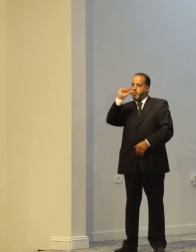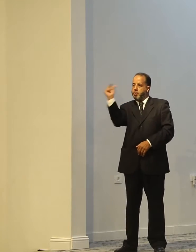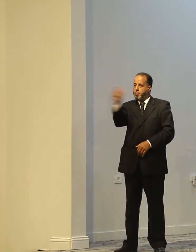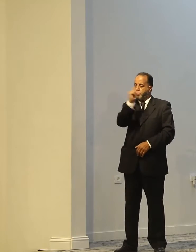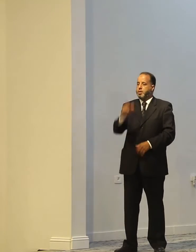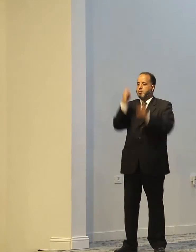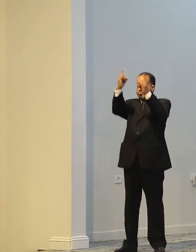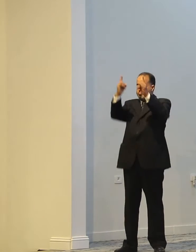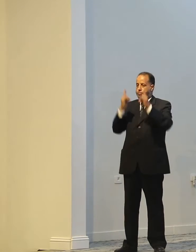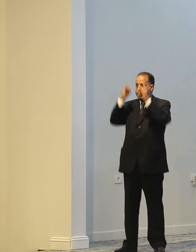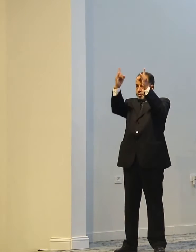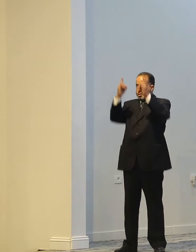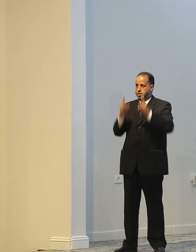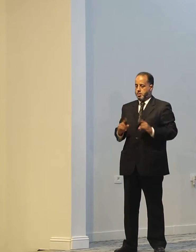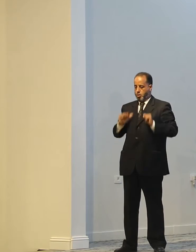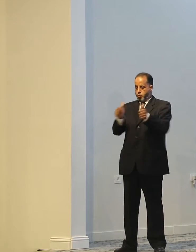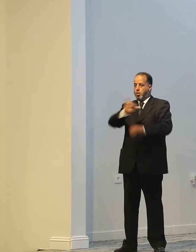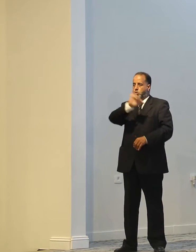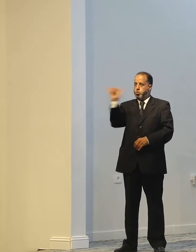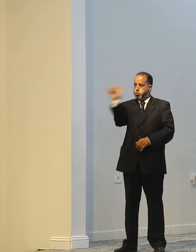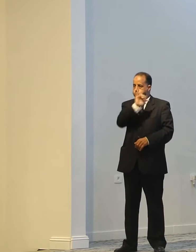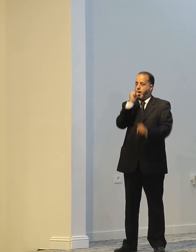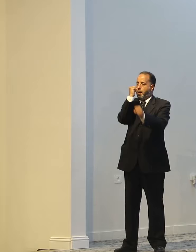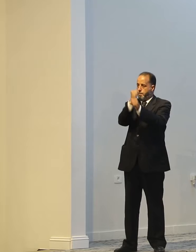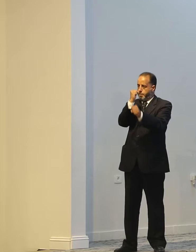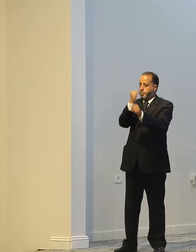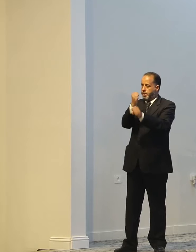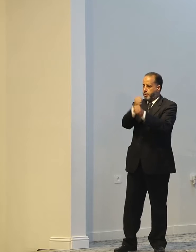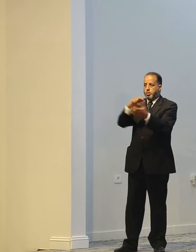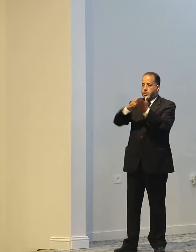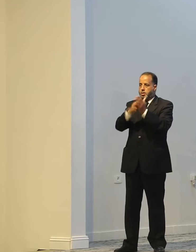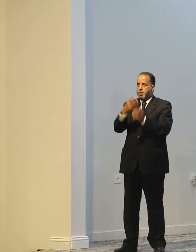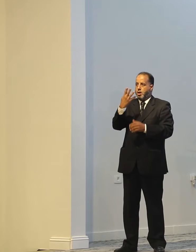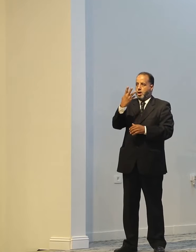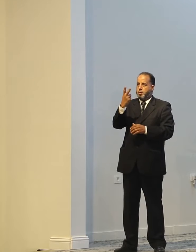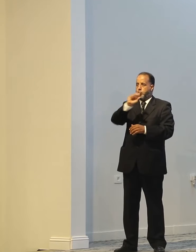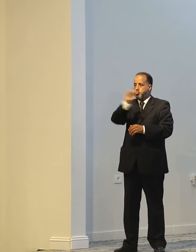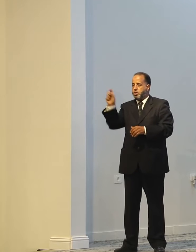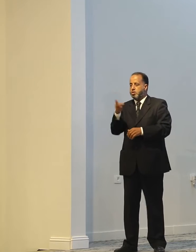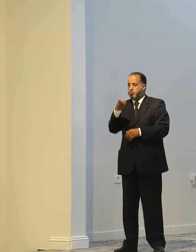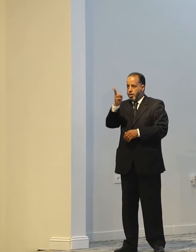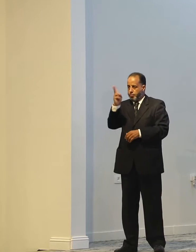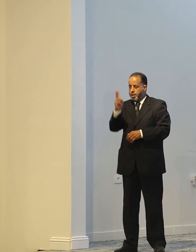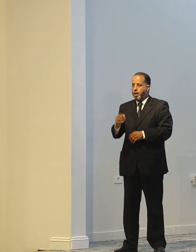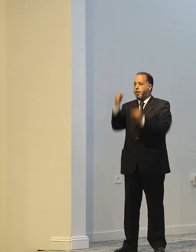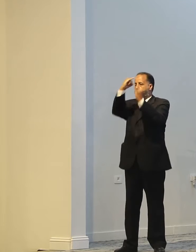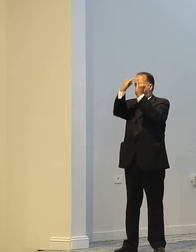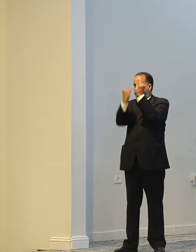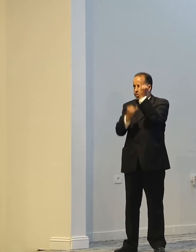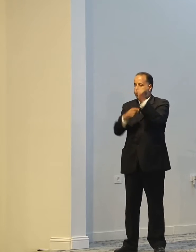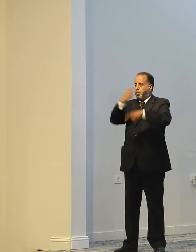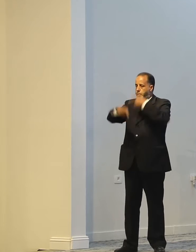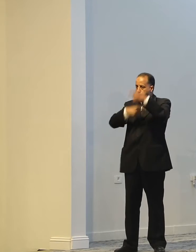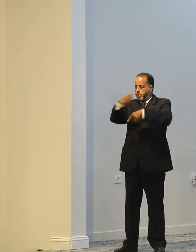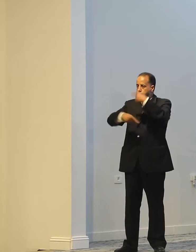من الاستعدادات اللازمة لتنفيذ استحقاقات 24 ديسمبر، فإن المفوضية على